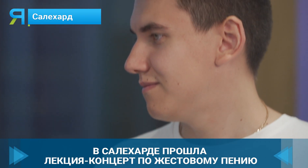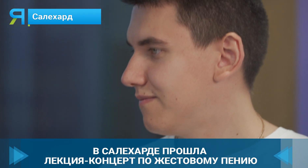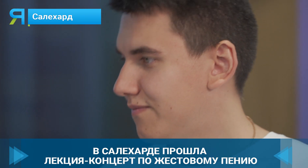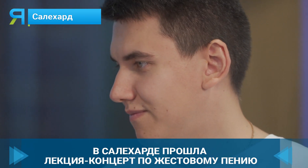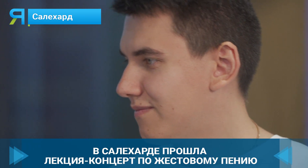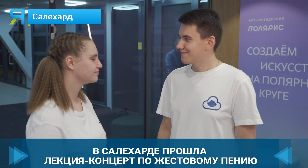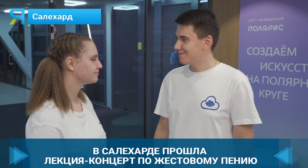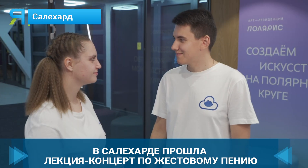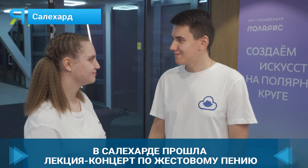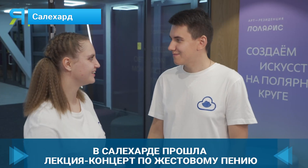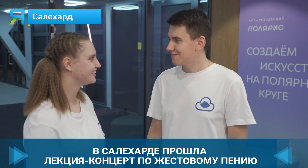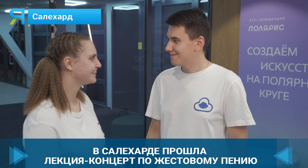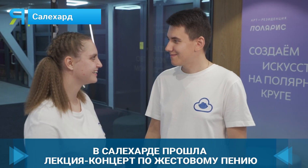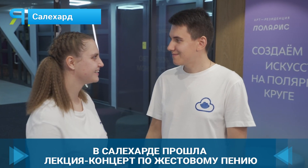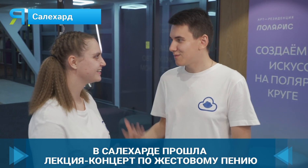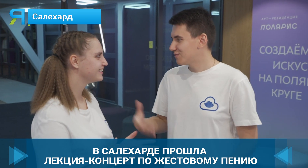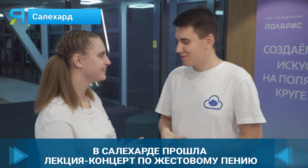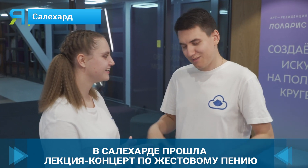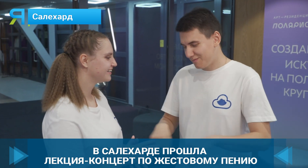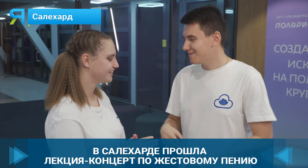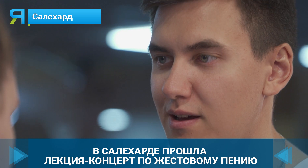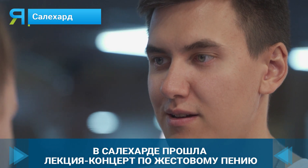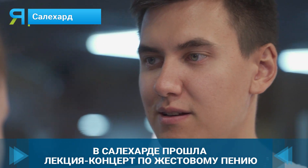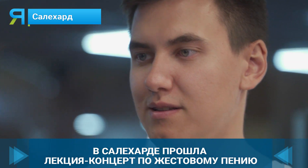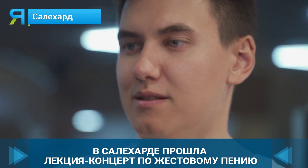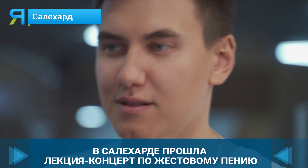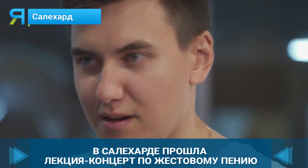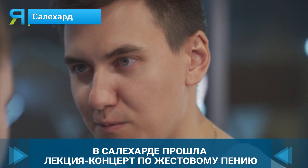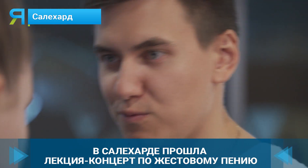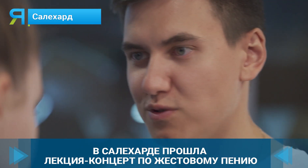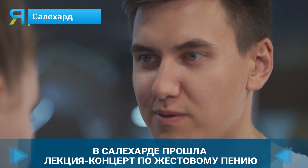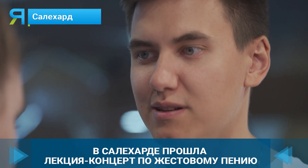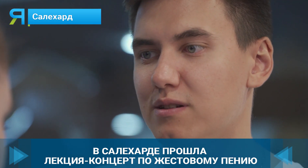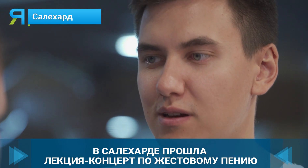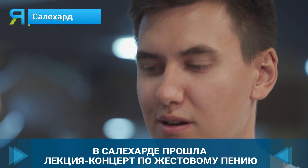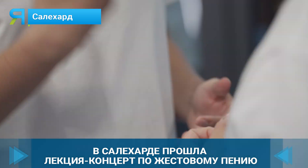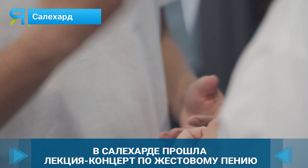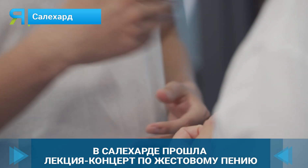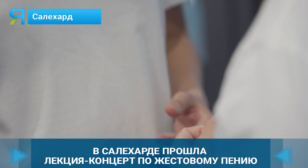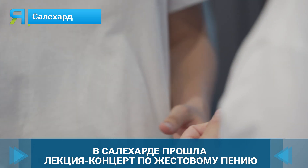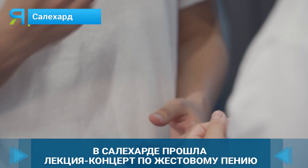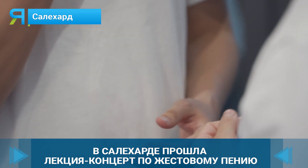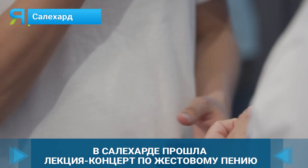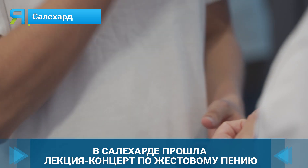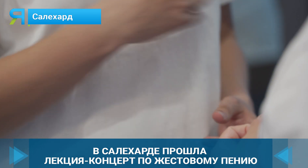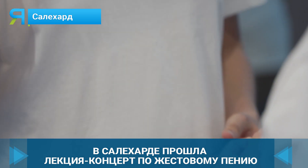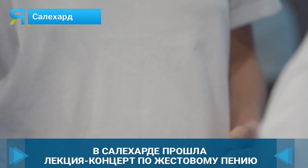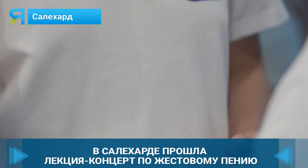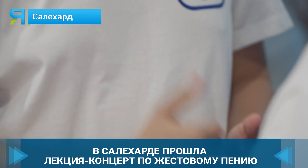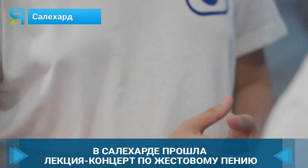Например, Карину называют черной по любимому цвету в одежде. Виталий – мастер. Парень схватывает жестовый язык на лету. А что самое сложное? Слушай,